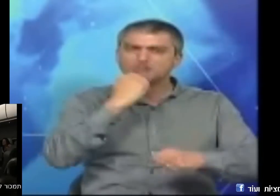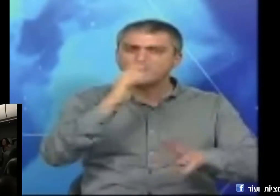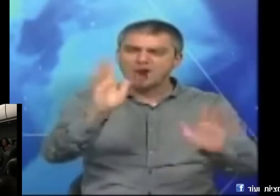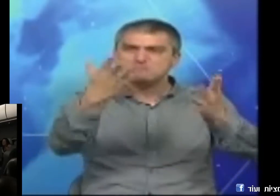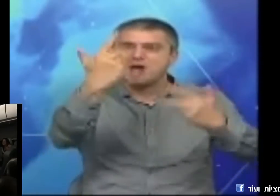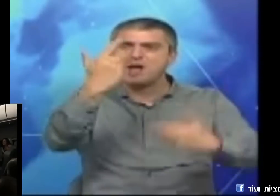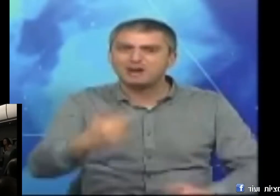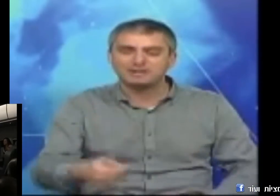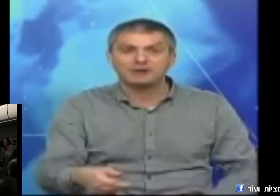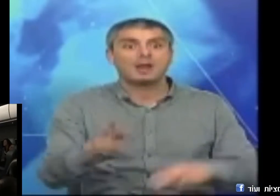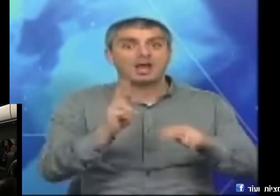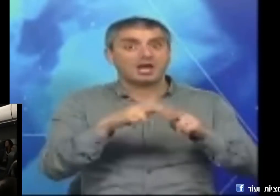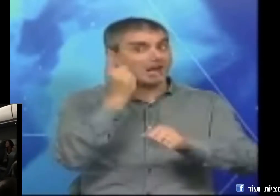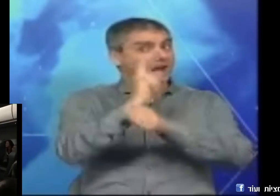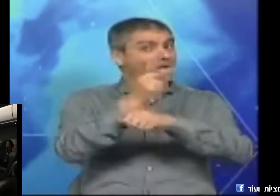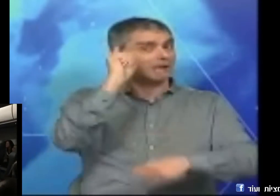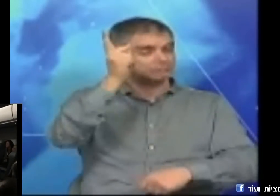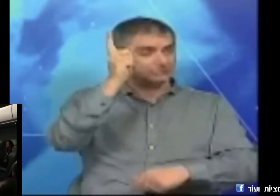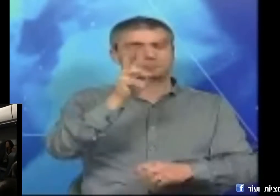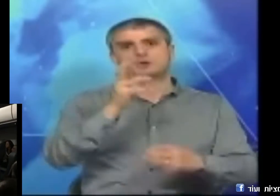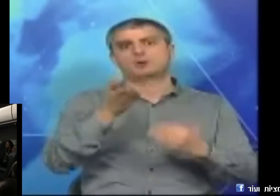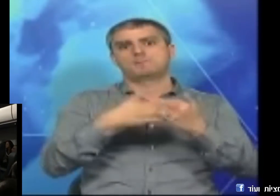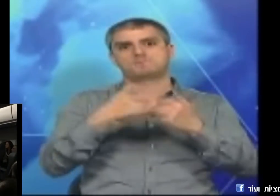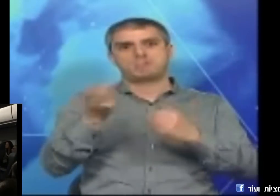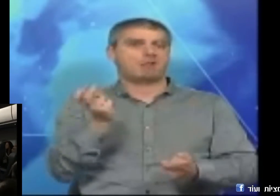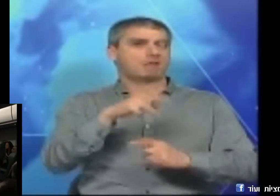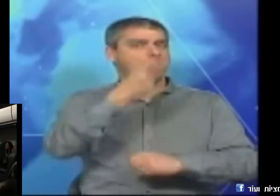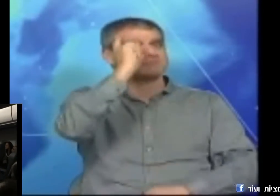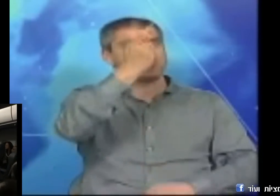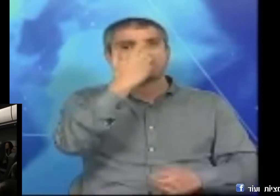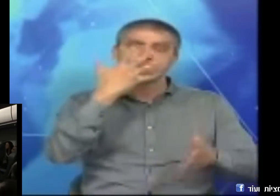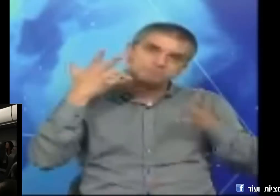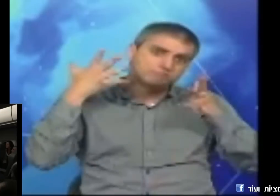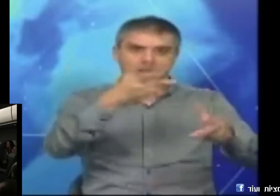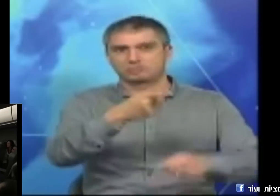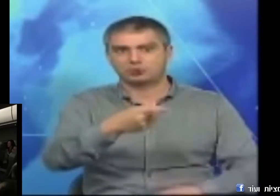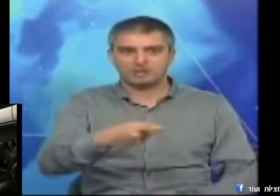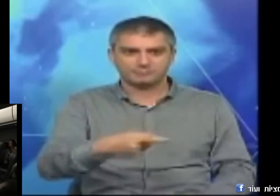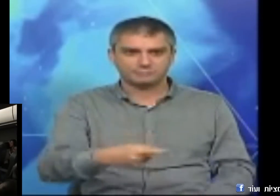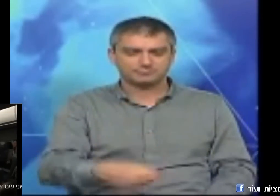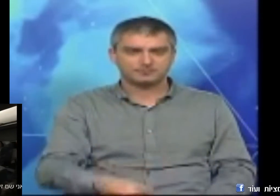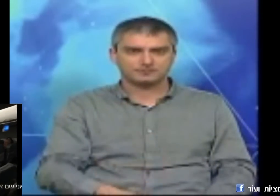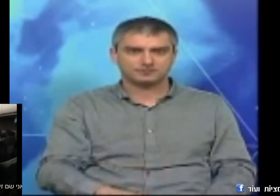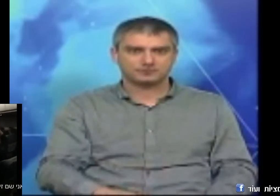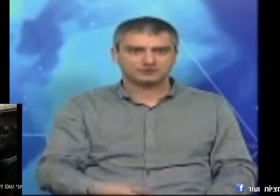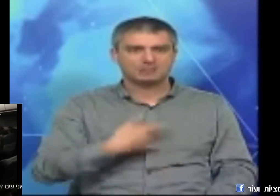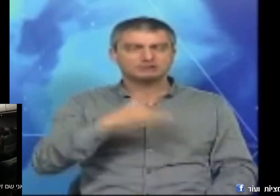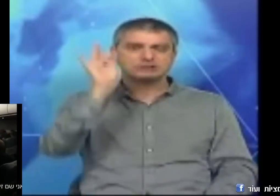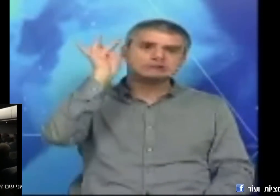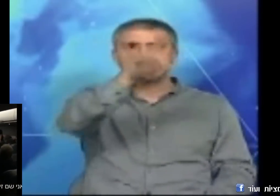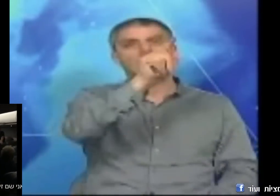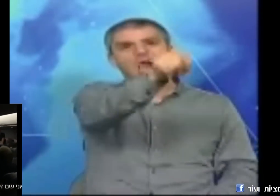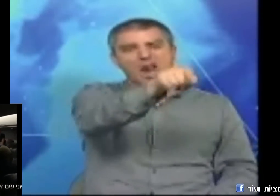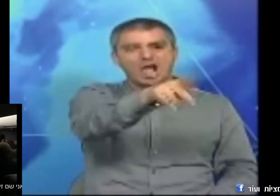מהר. לאחר הזרות הדייל קם בעלה של האישה ומאיים לתקוף אותו. אני שם סיין עליך,